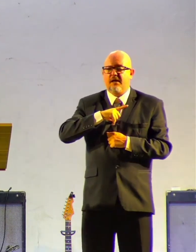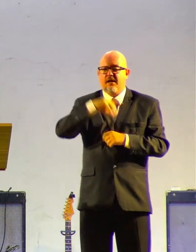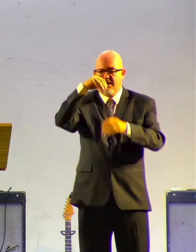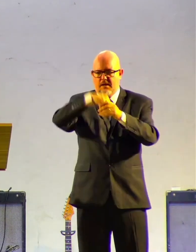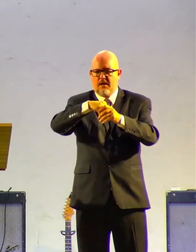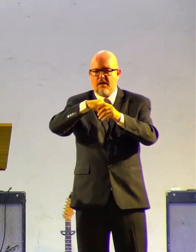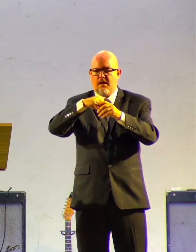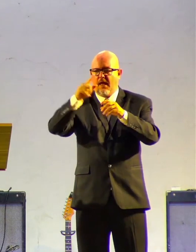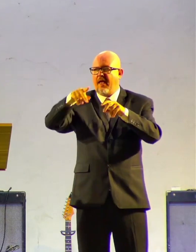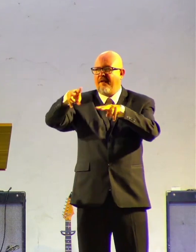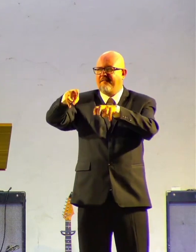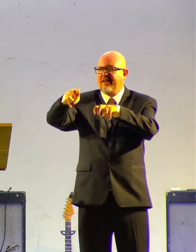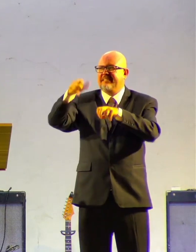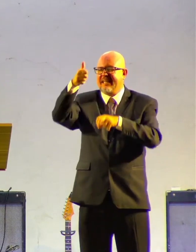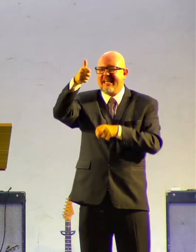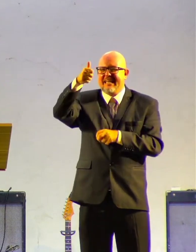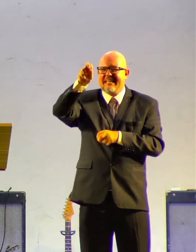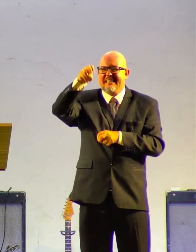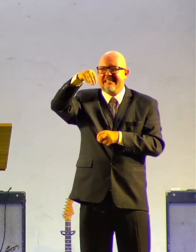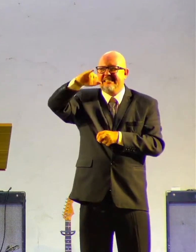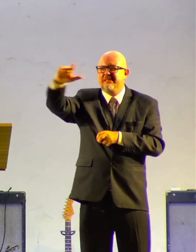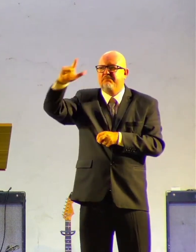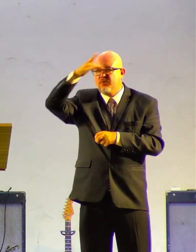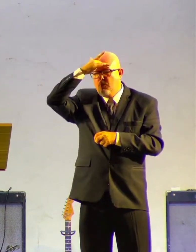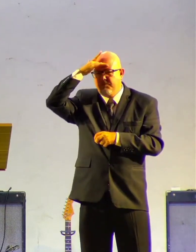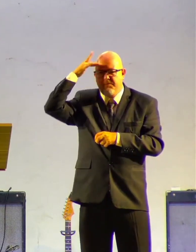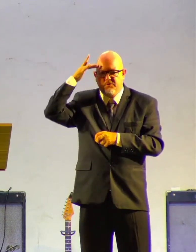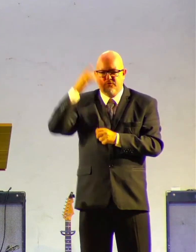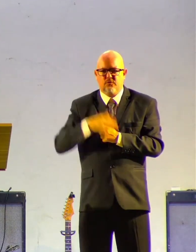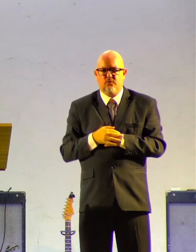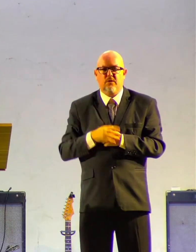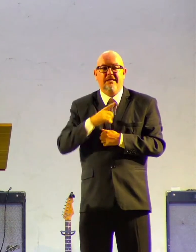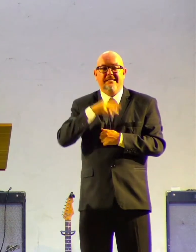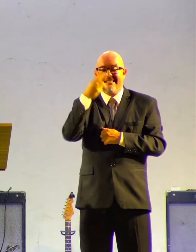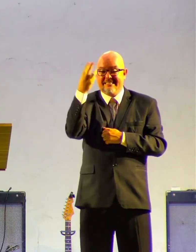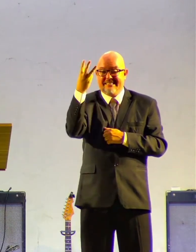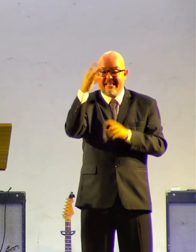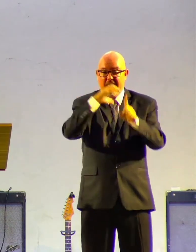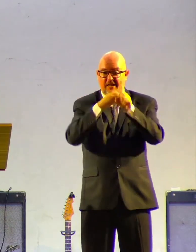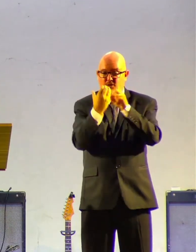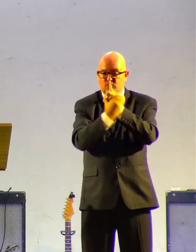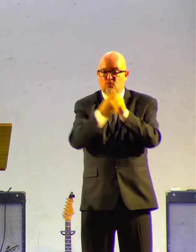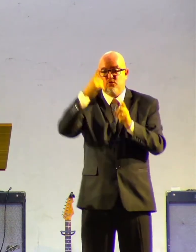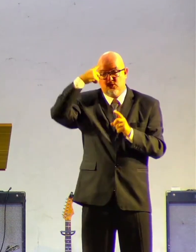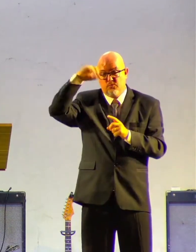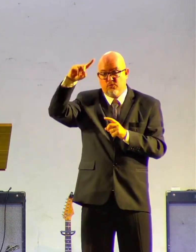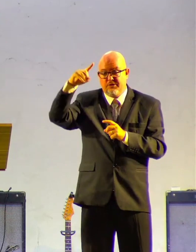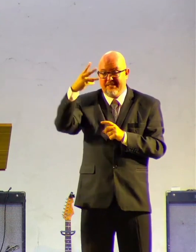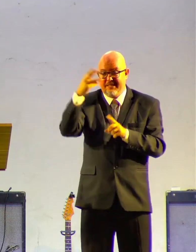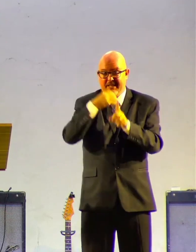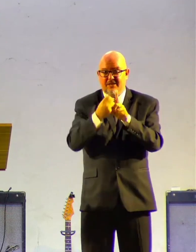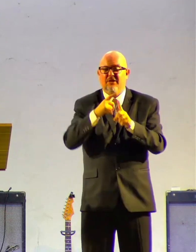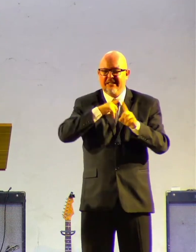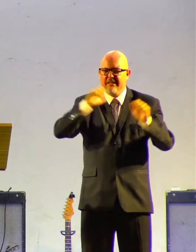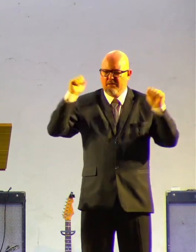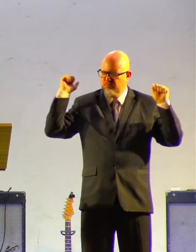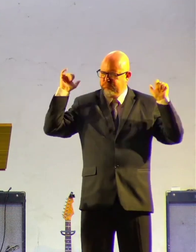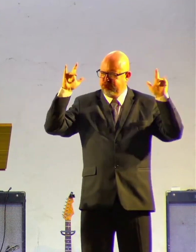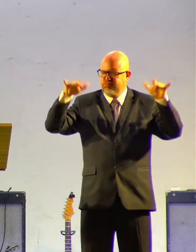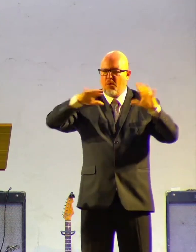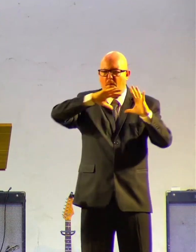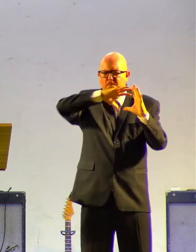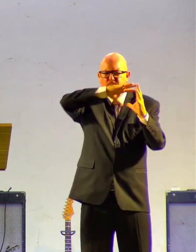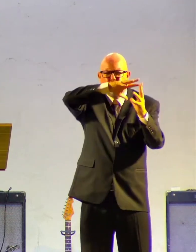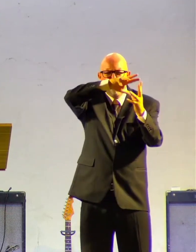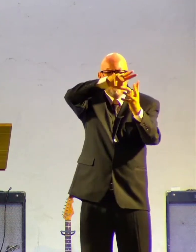numa fazenda, para 15 mil pessoas, com 3 cultos por dia, e caravanas do mundo inteiro indo para ali